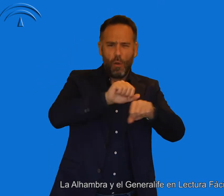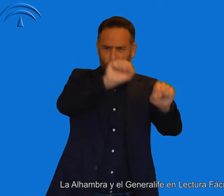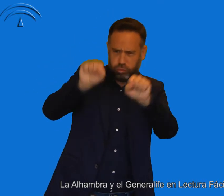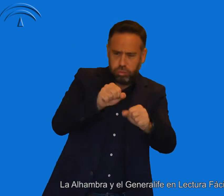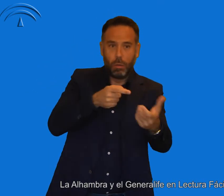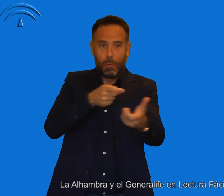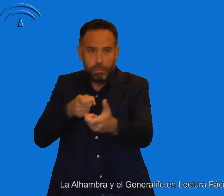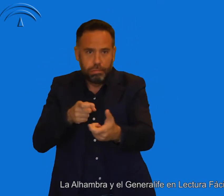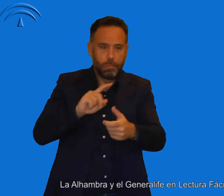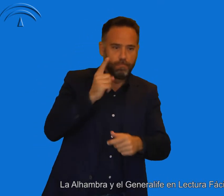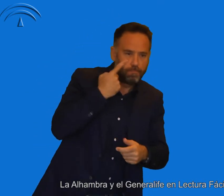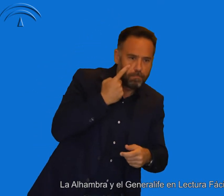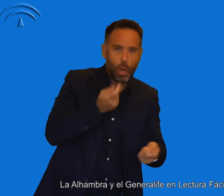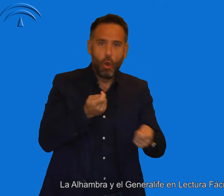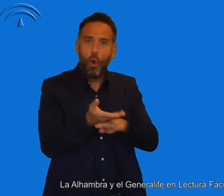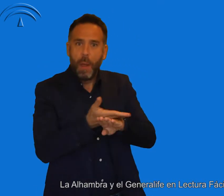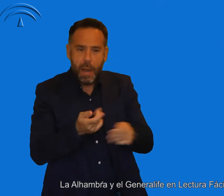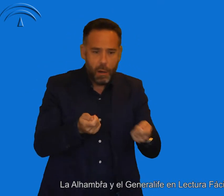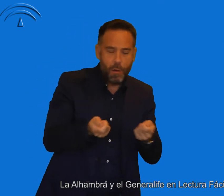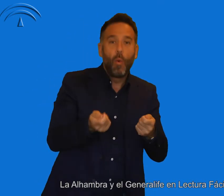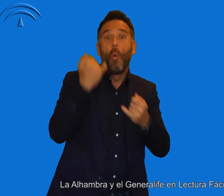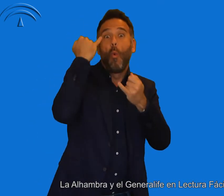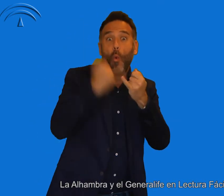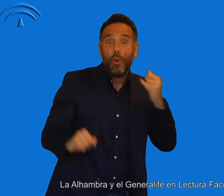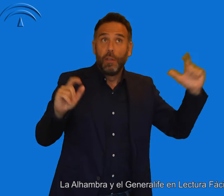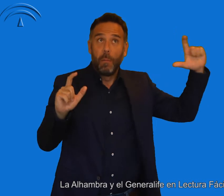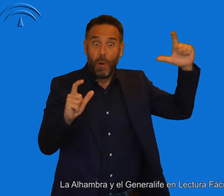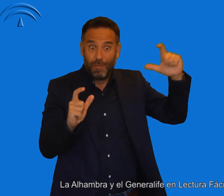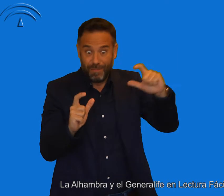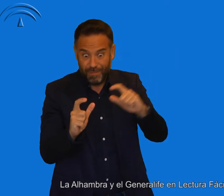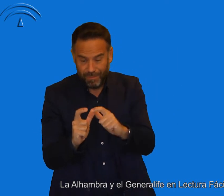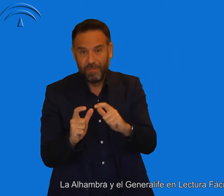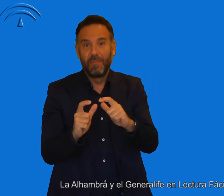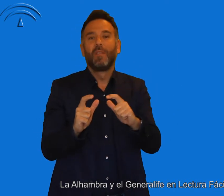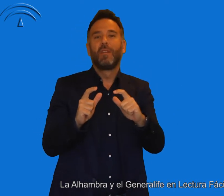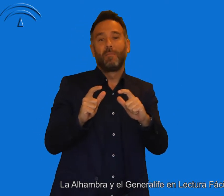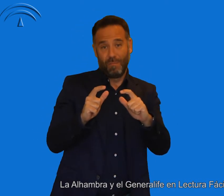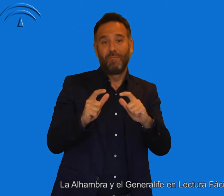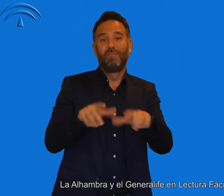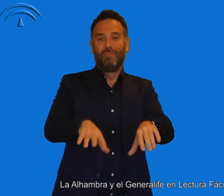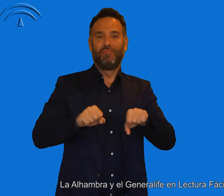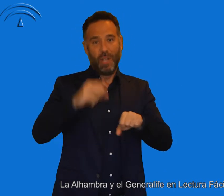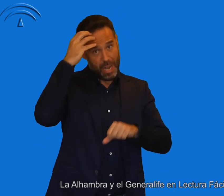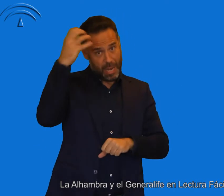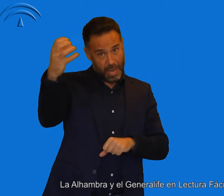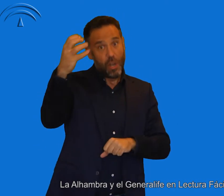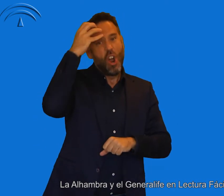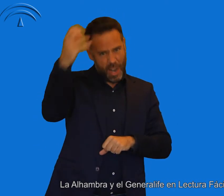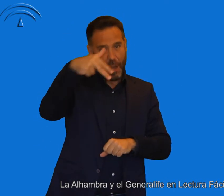defendieron el último reino musulmán de la península ibérica, que incluía España y Portugal. Era